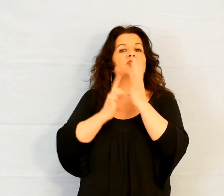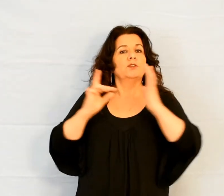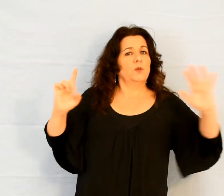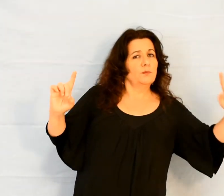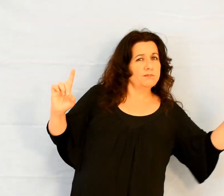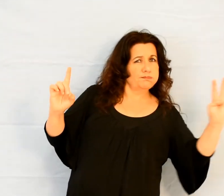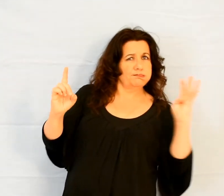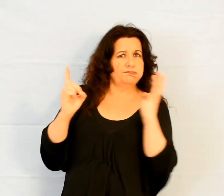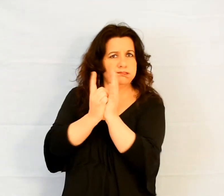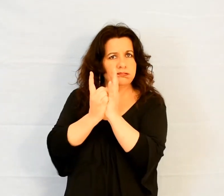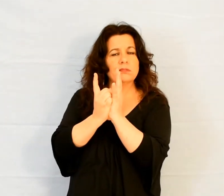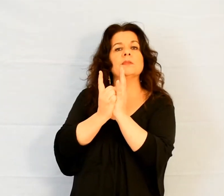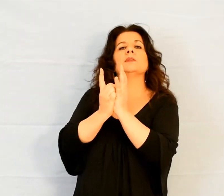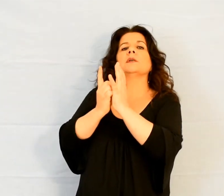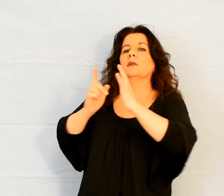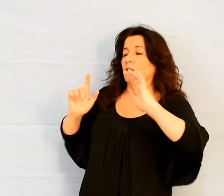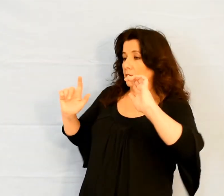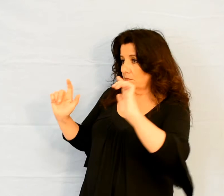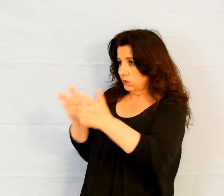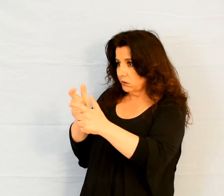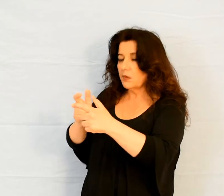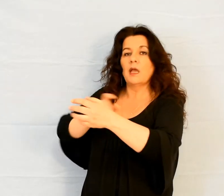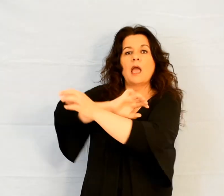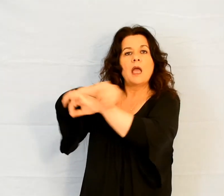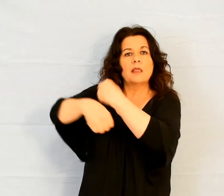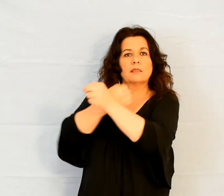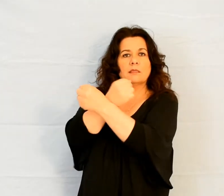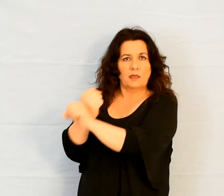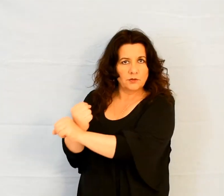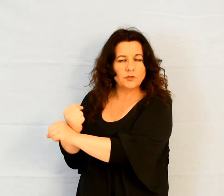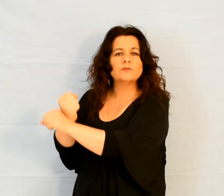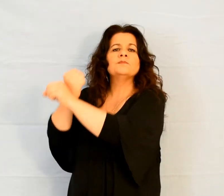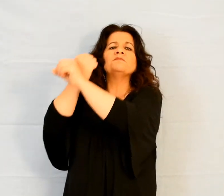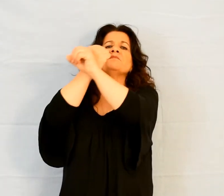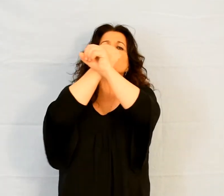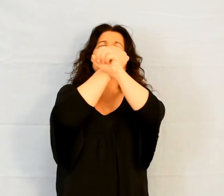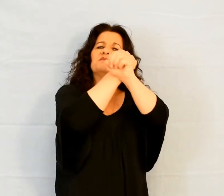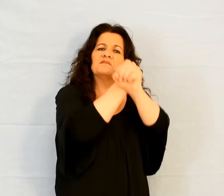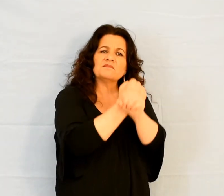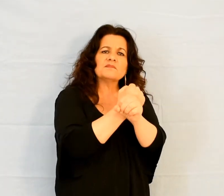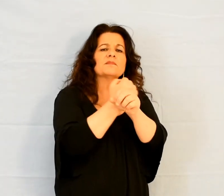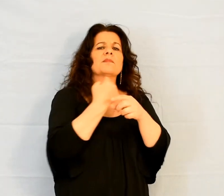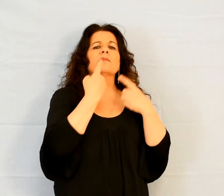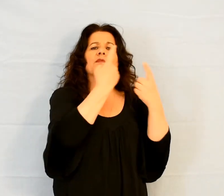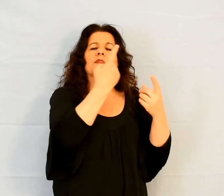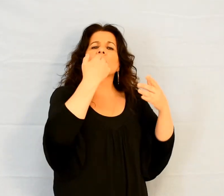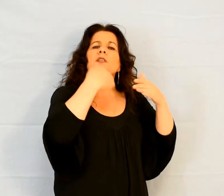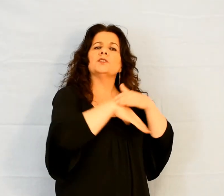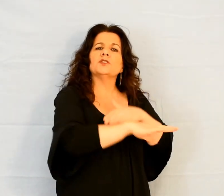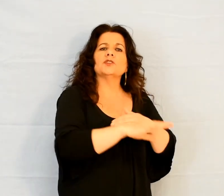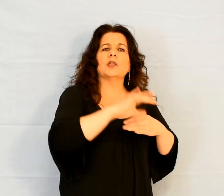Ils l'emmenèrent d'abord chez Anne, beau-père de Caïphe, qui était le grand prêtre de cette